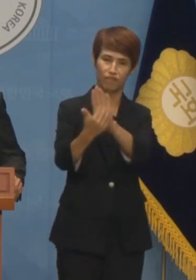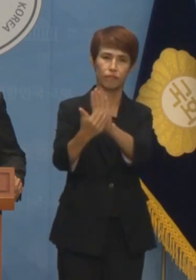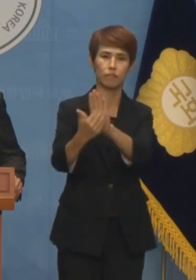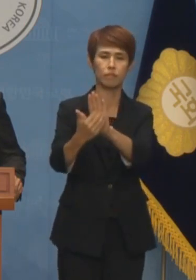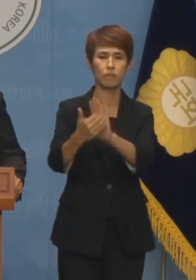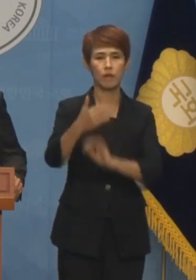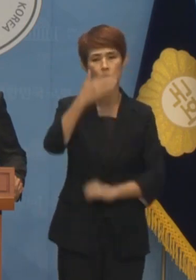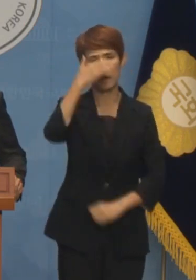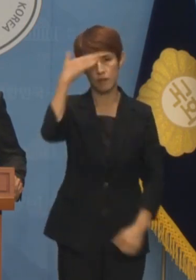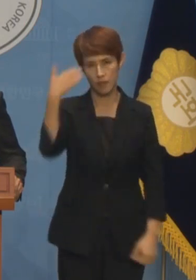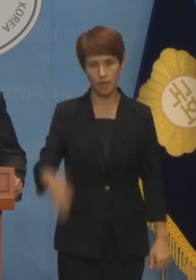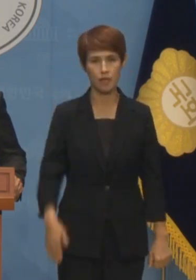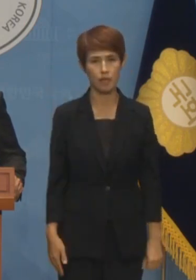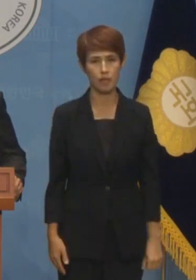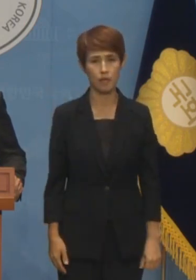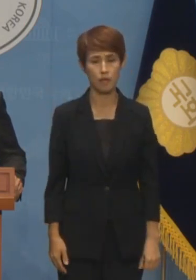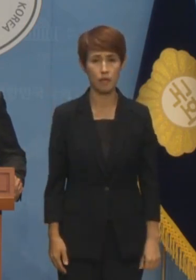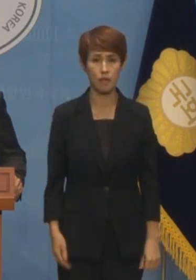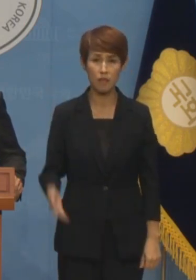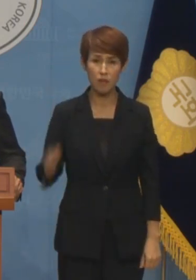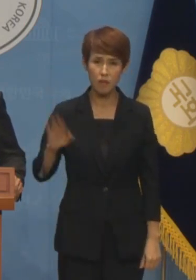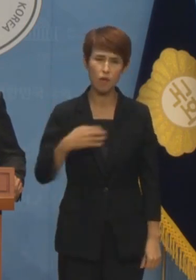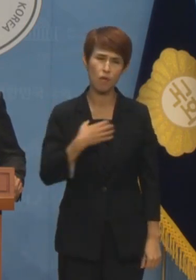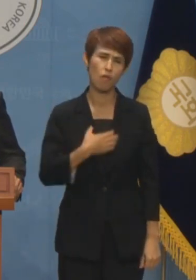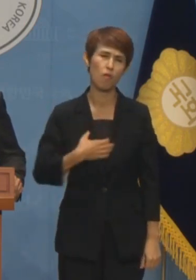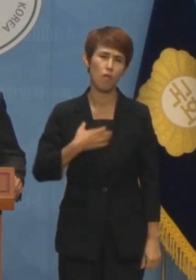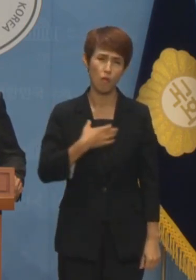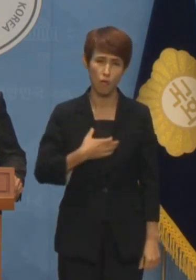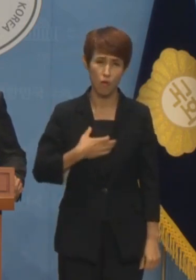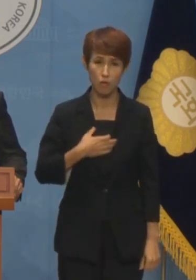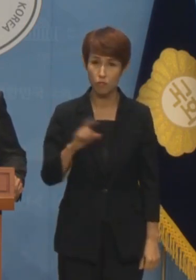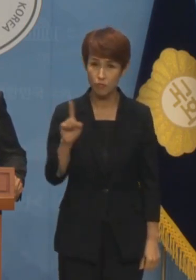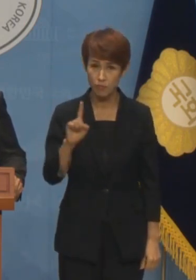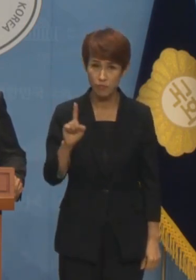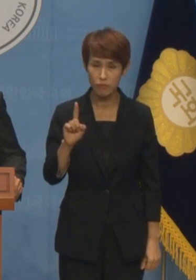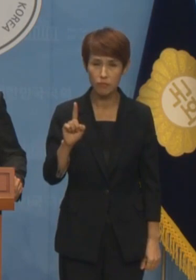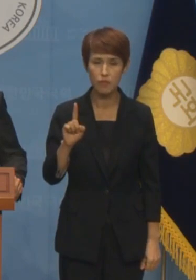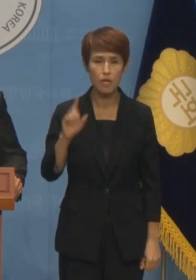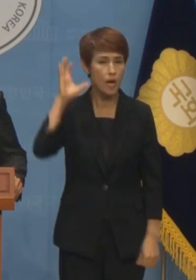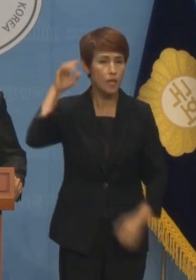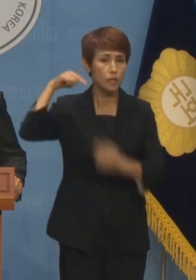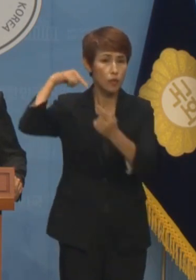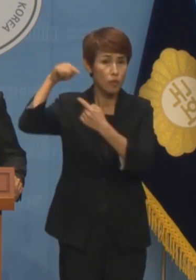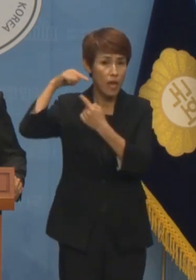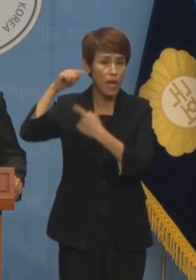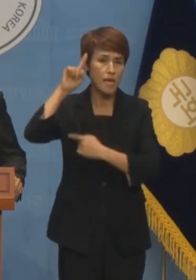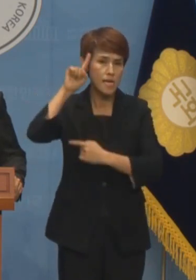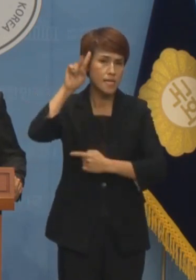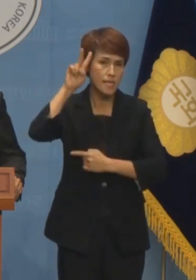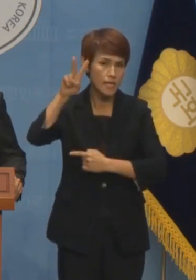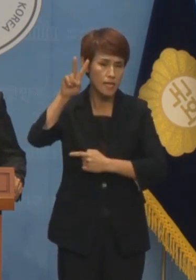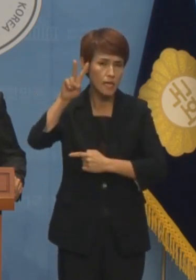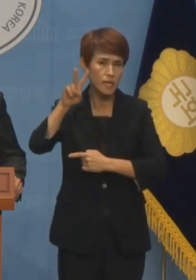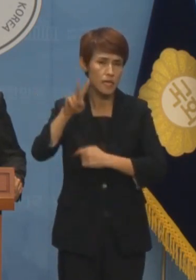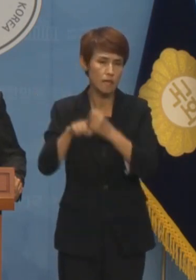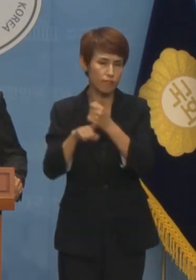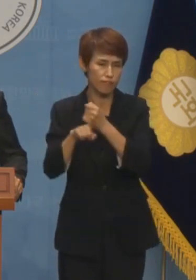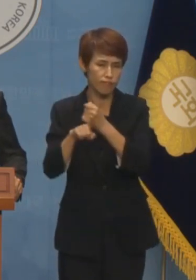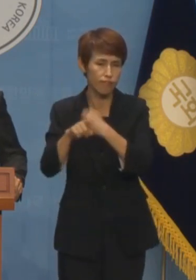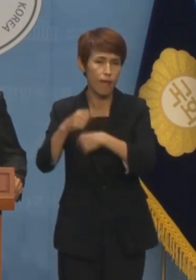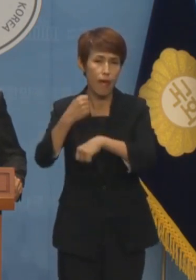다행입니다. 그러나 아직 걱정은 남아 있습니다. 청문회를 이틀에 걸쳐